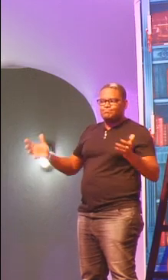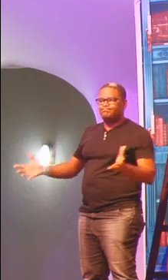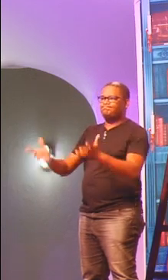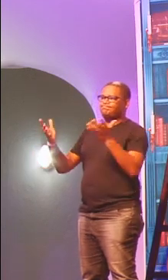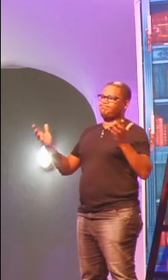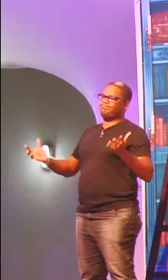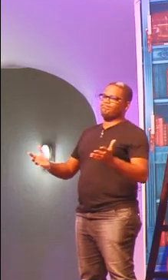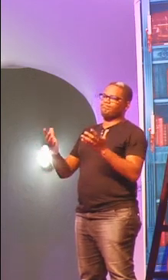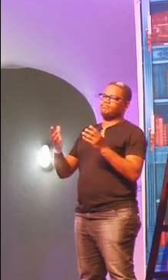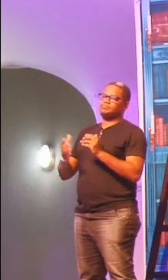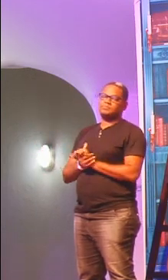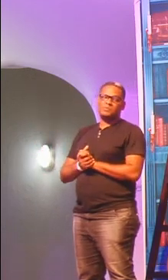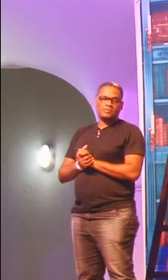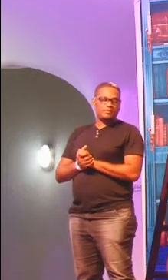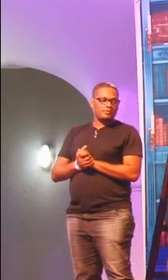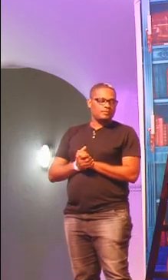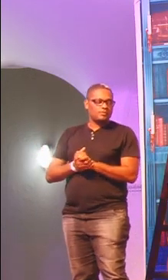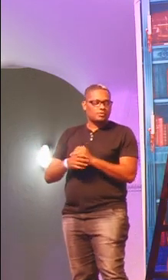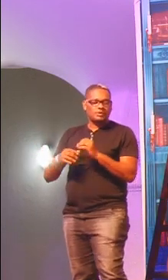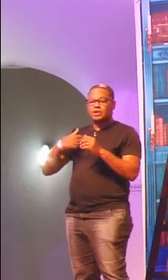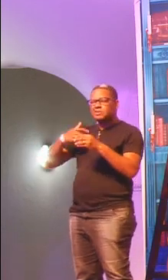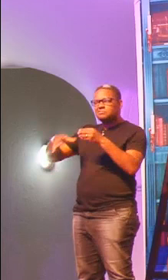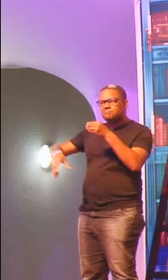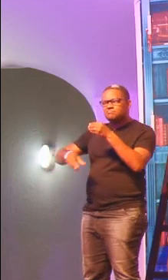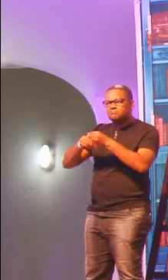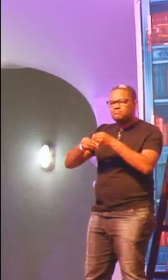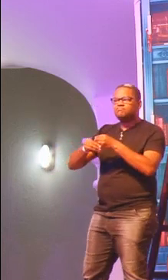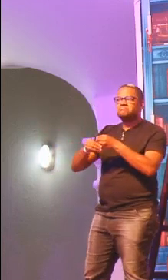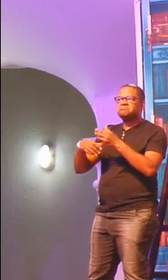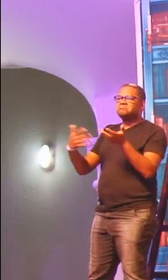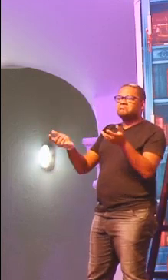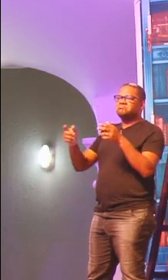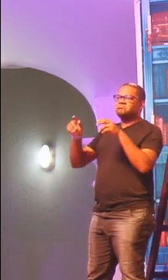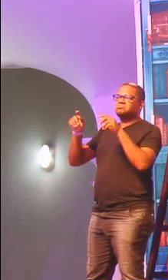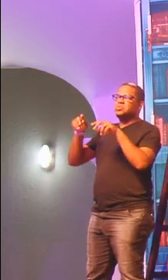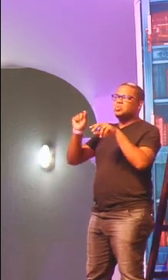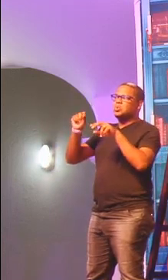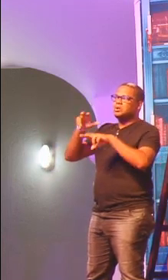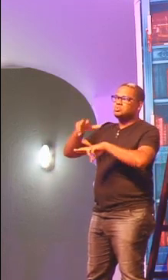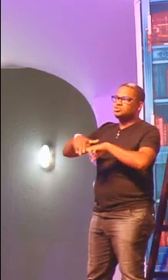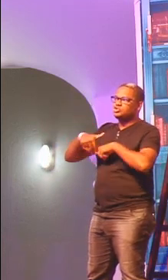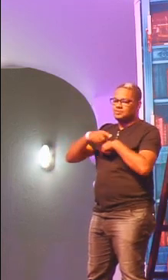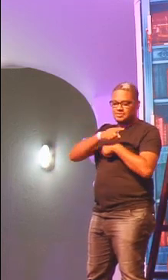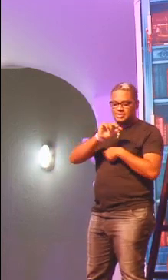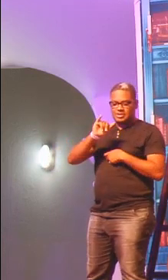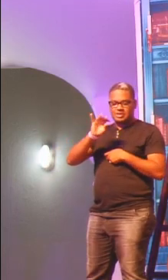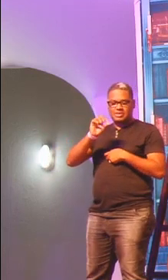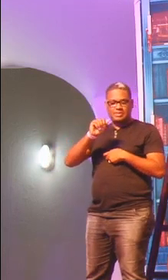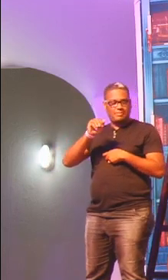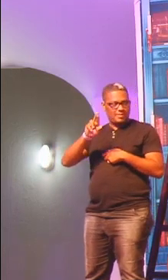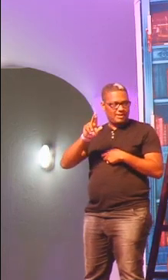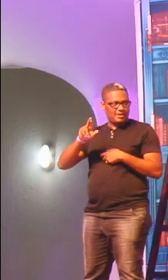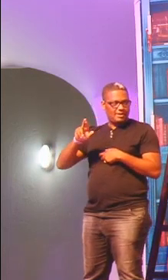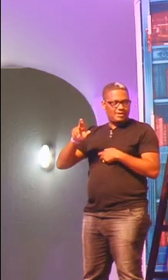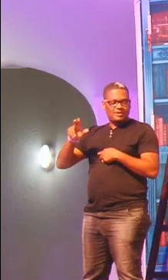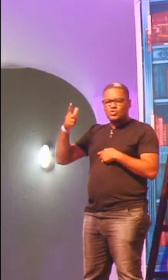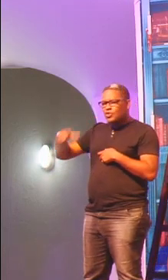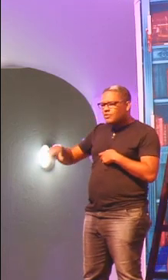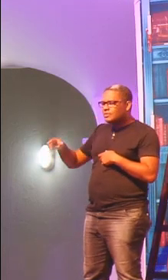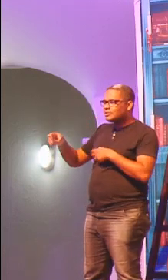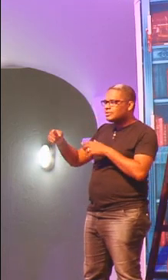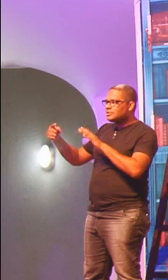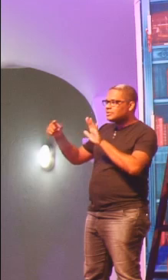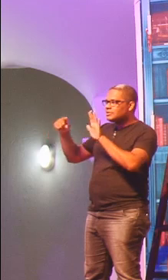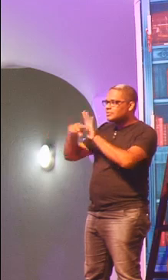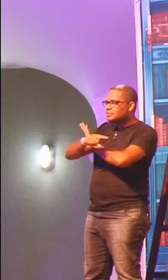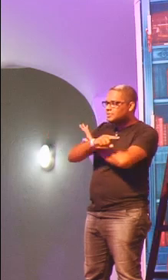fortalecer mesmo. Só uma parte. Por algum motivo, quando o Itamar pediu para repetir a pergunta, eu percebi que eu